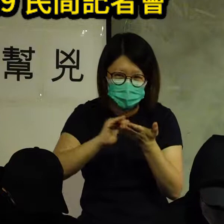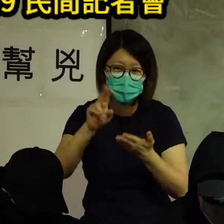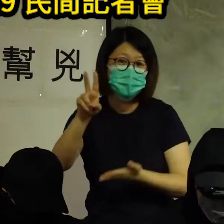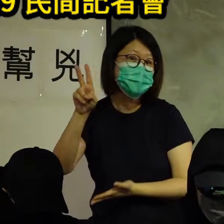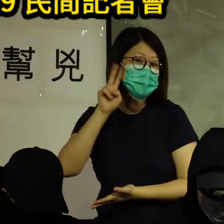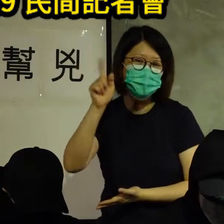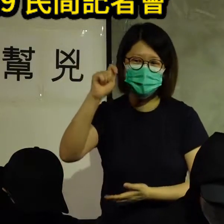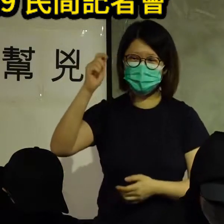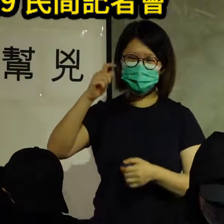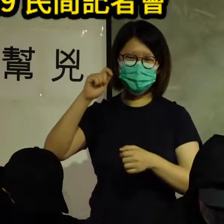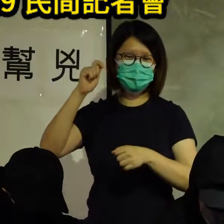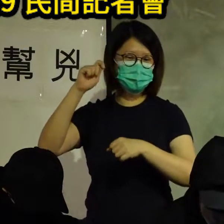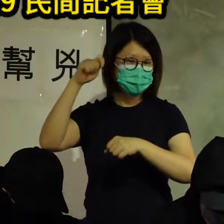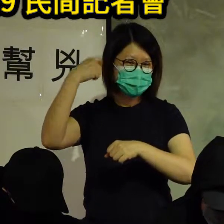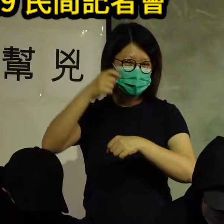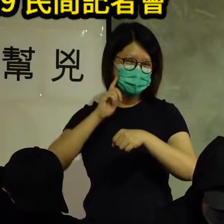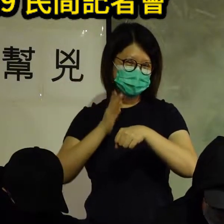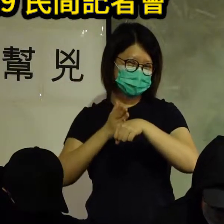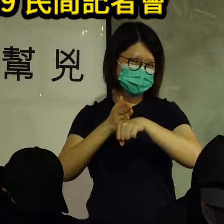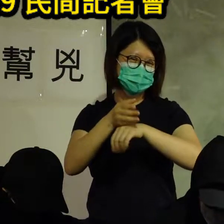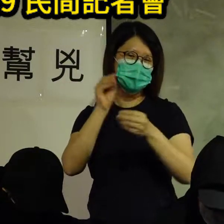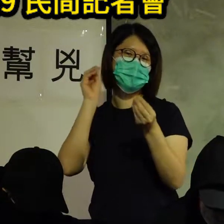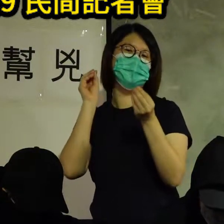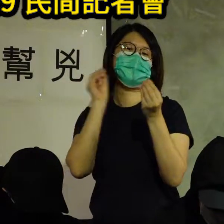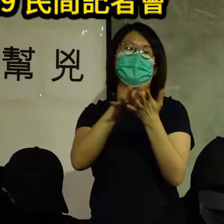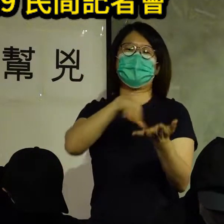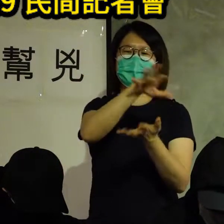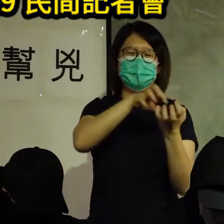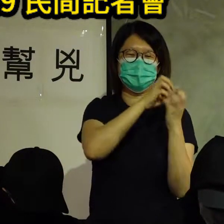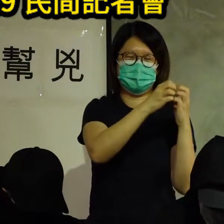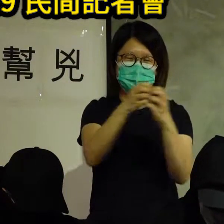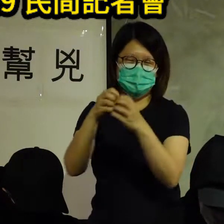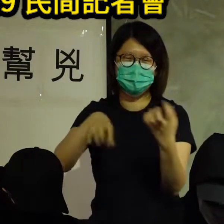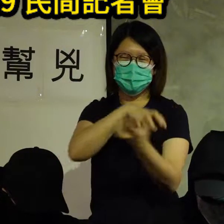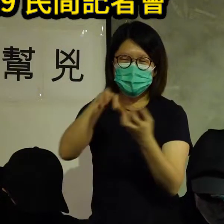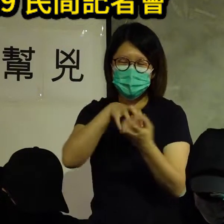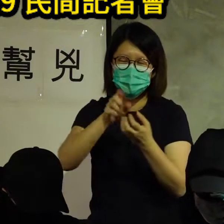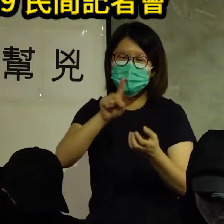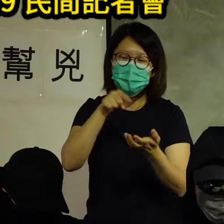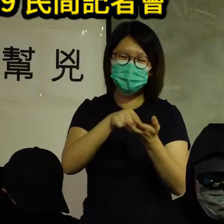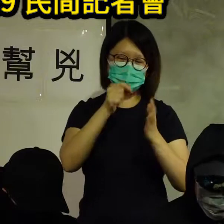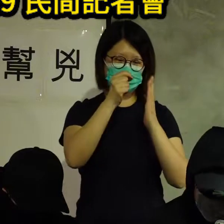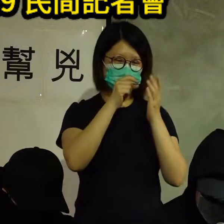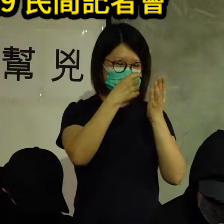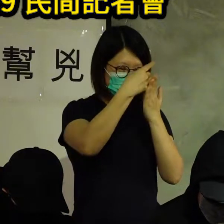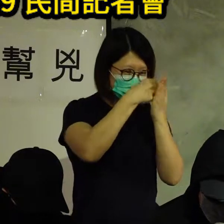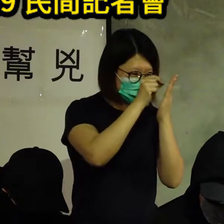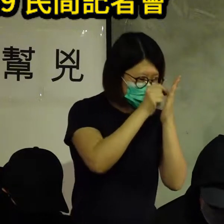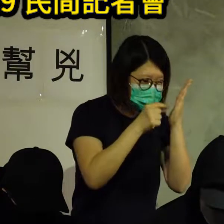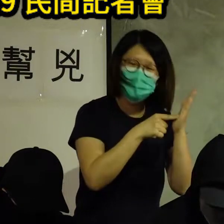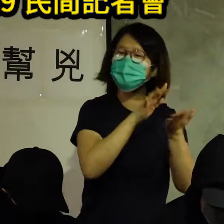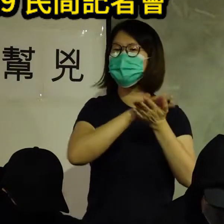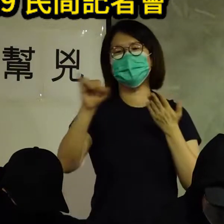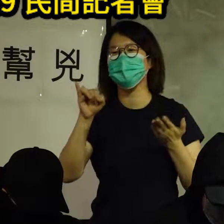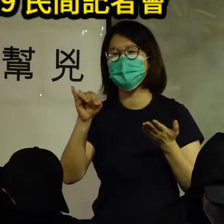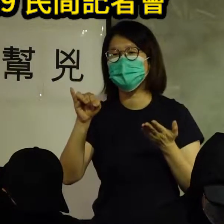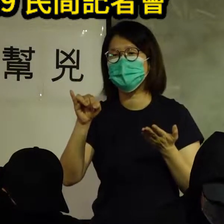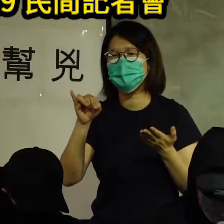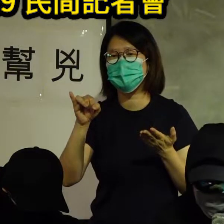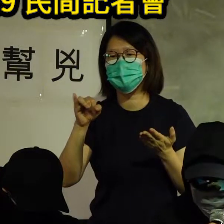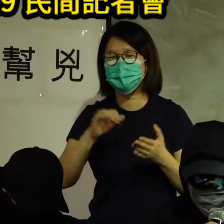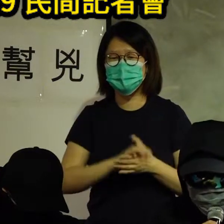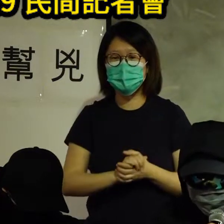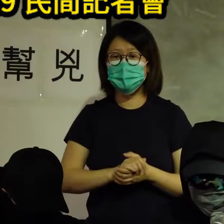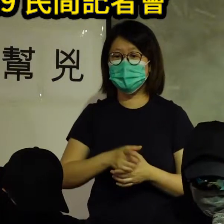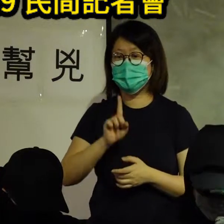暴動的行為淪為政治濫告的手段含糊不清的條文造成